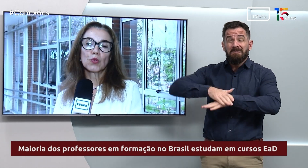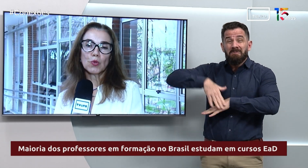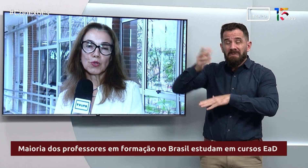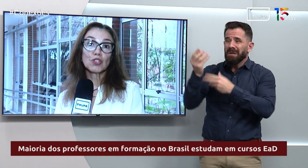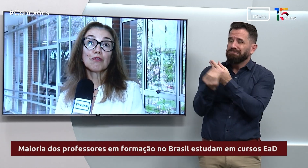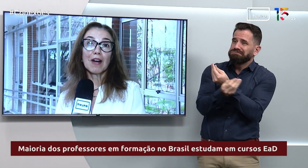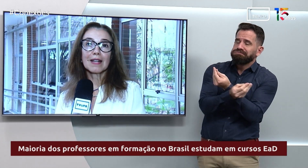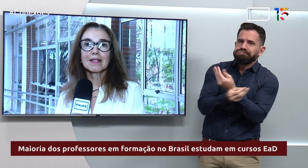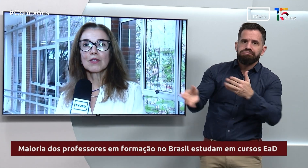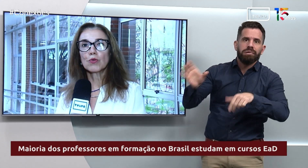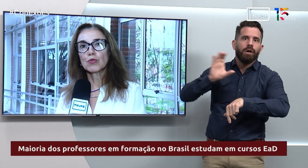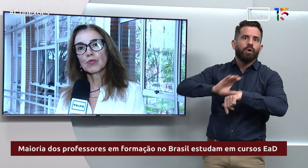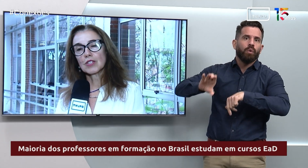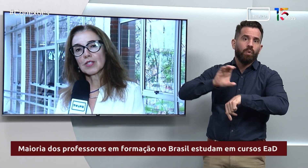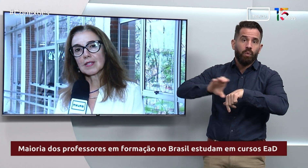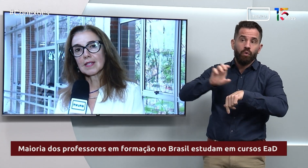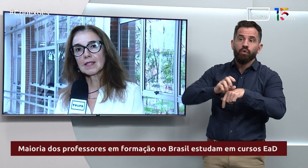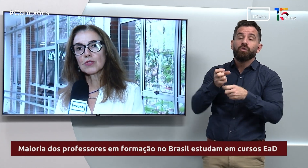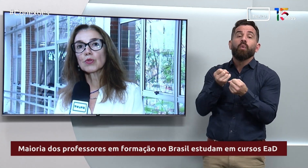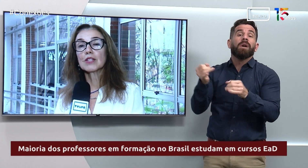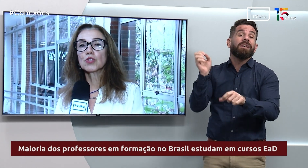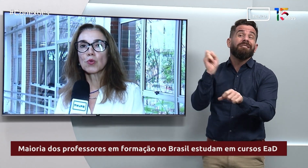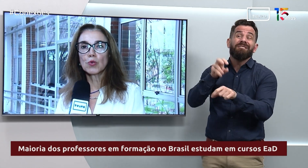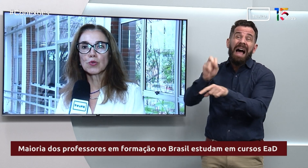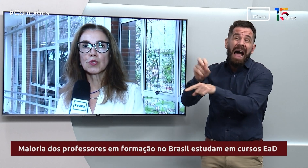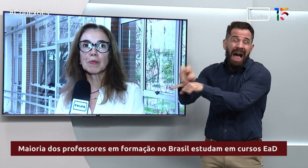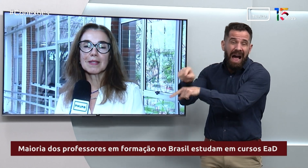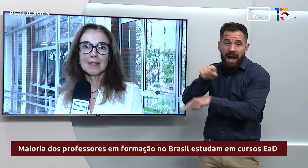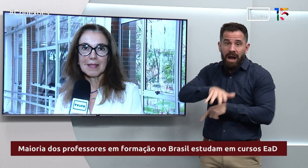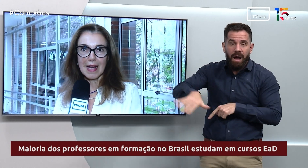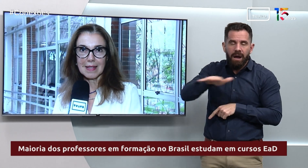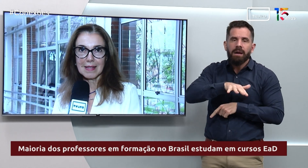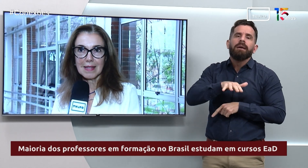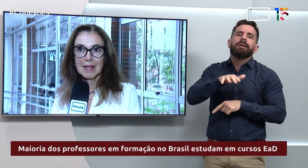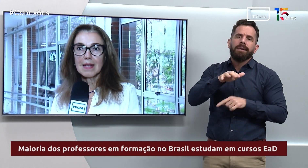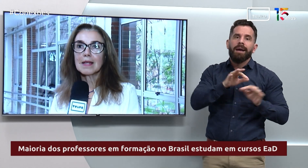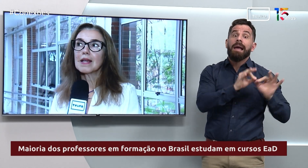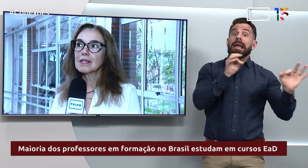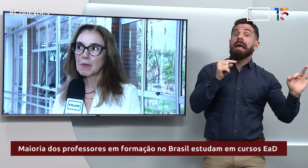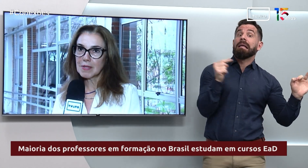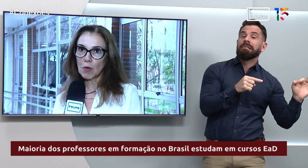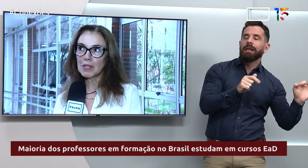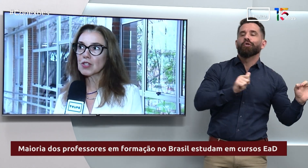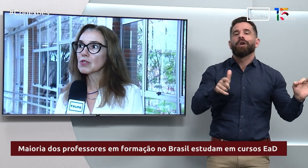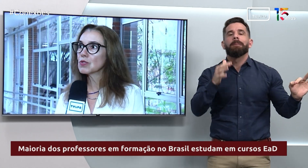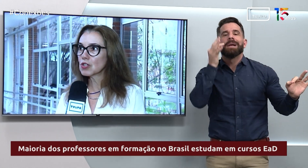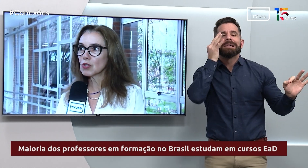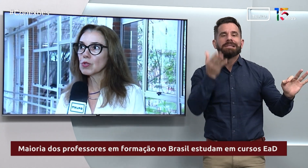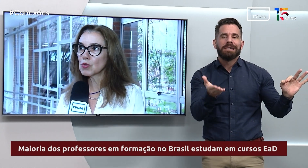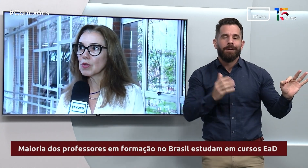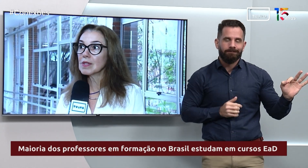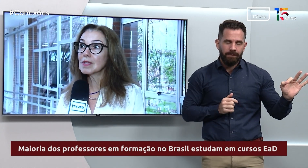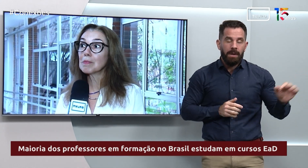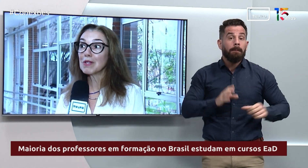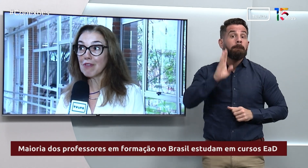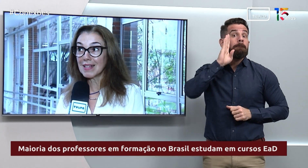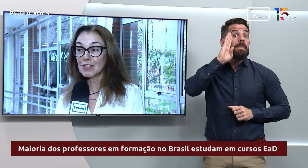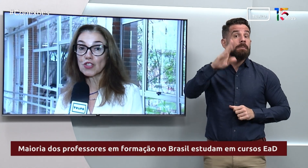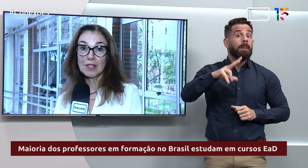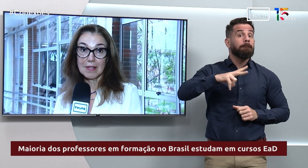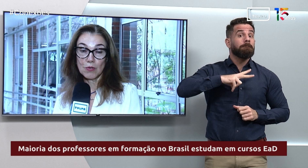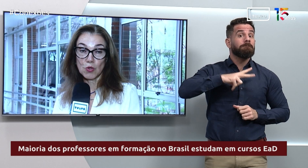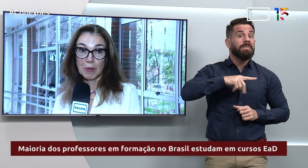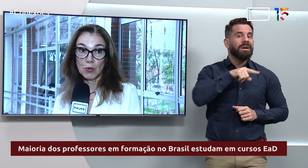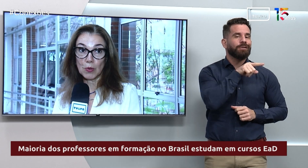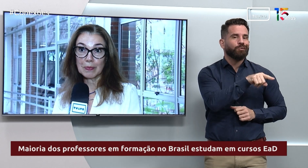de cursos, de vagas em cursos à distância do que de cursos presenciais, especialmente nas instituições privadas